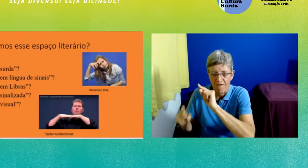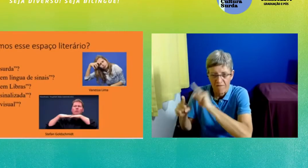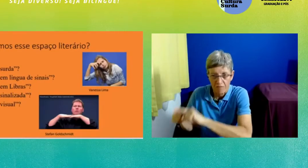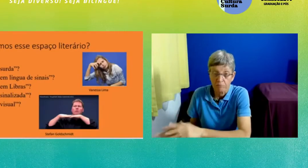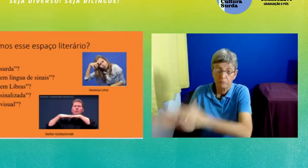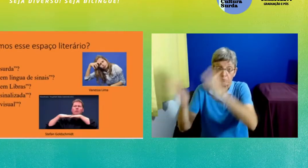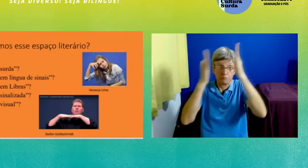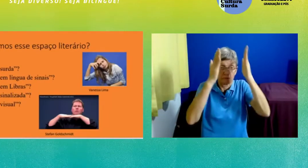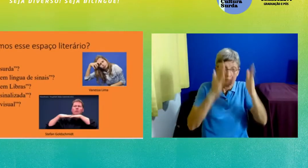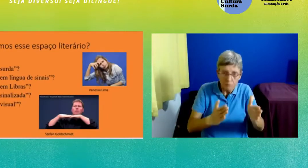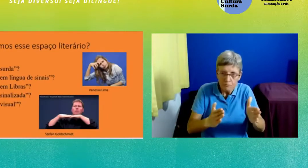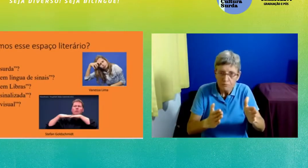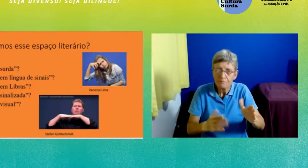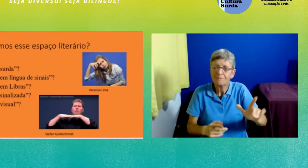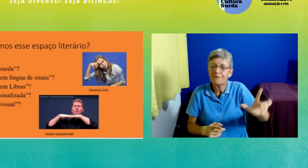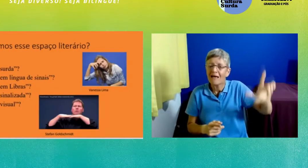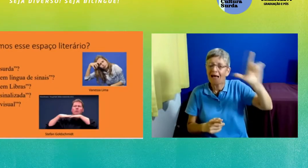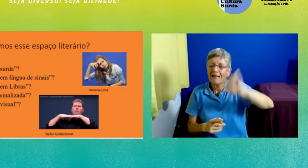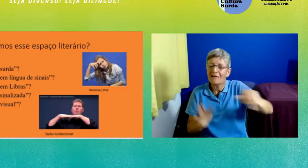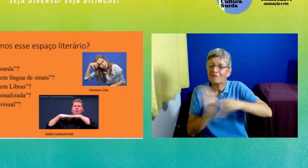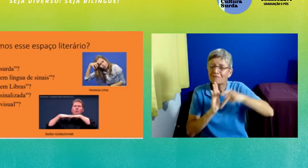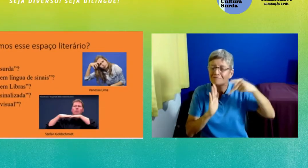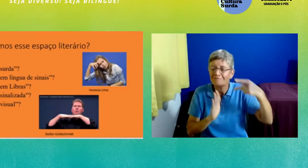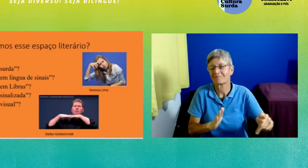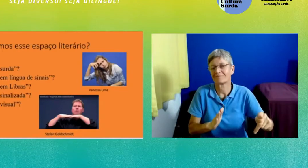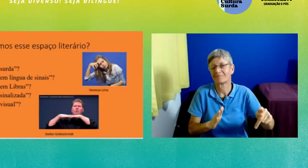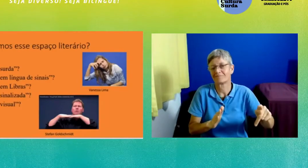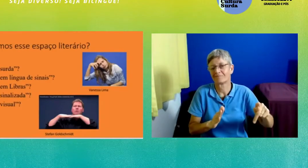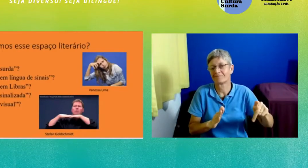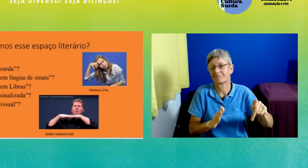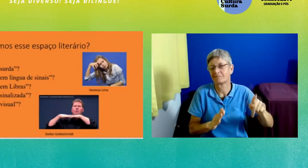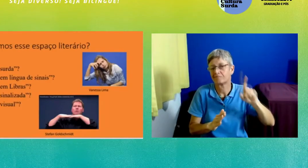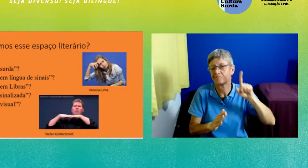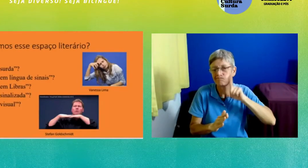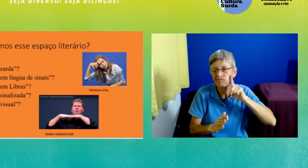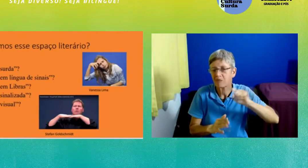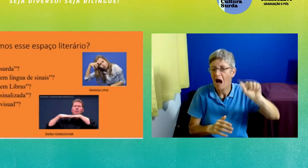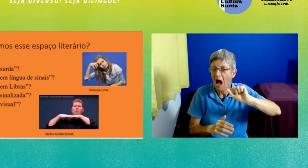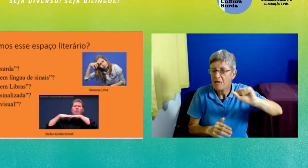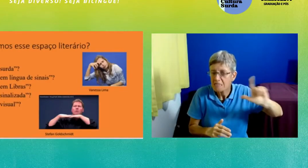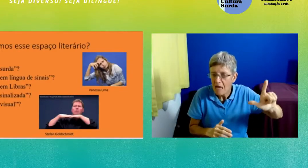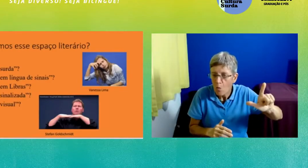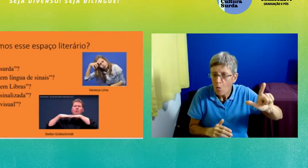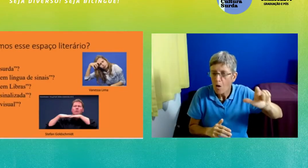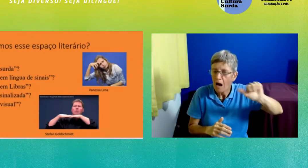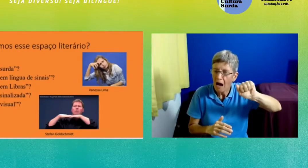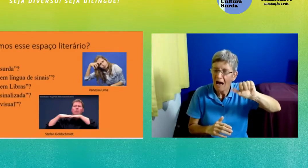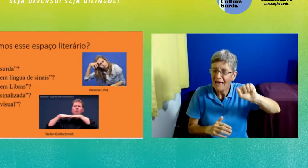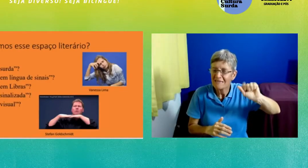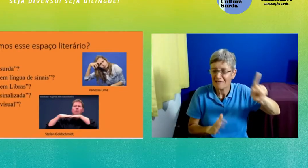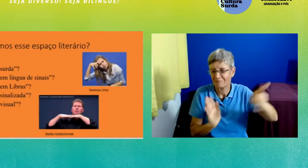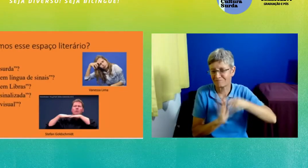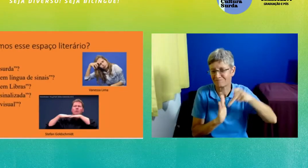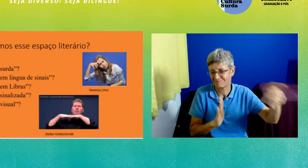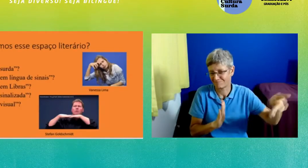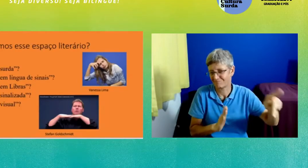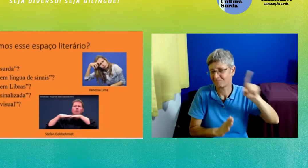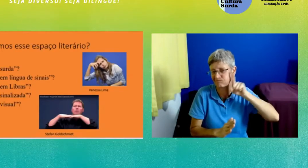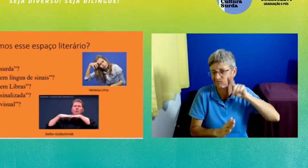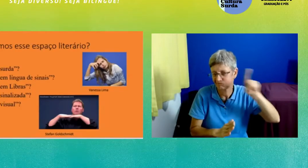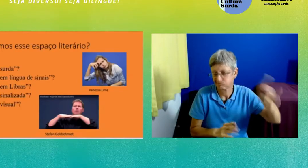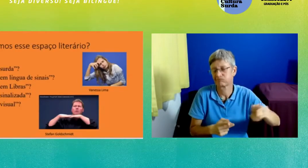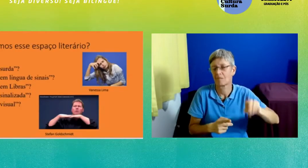alemã, tanto faz. Ele vai usar a literatura falada e depois, lá nos Estados